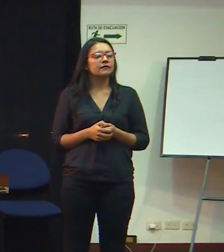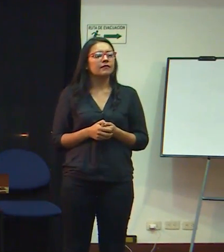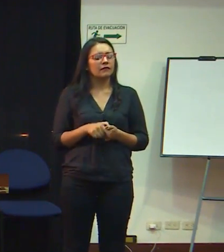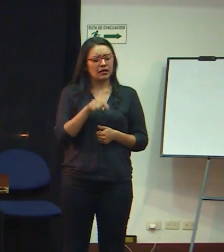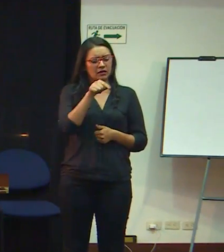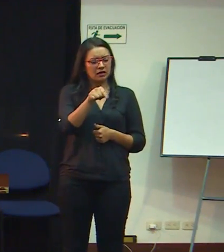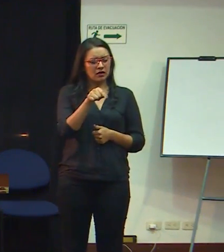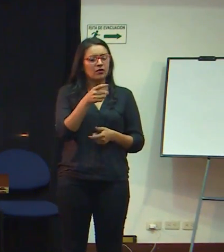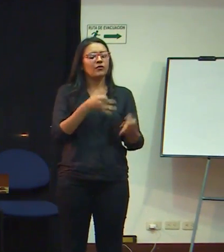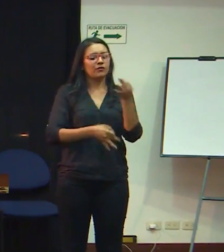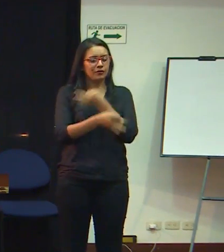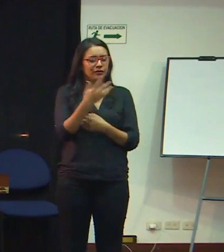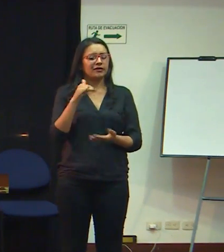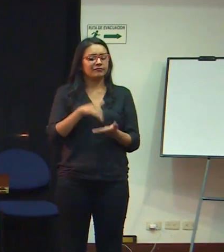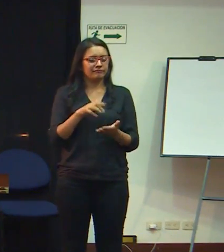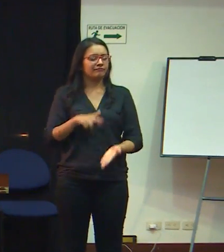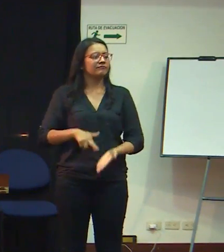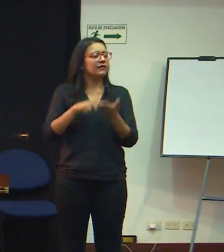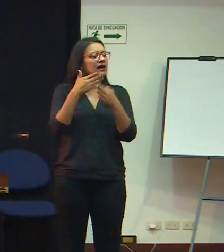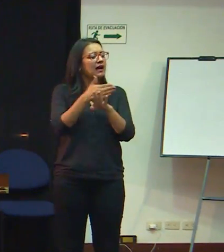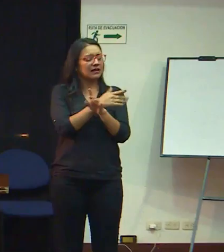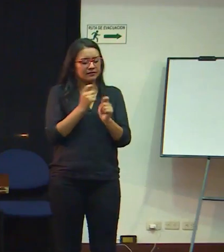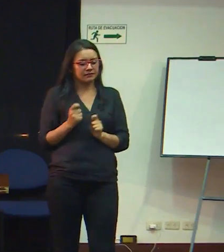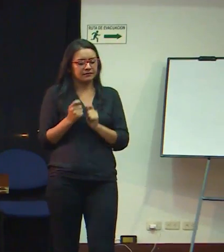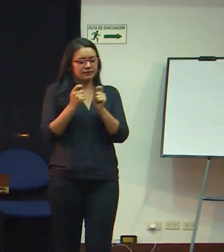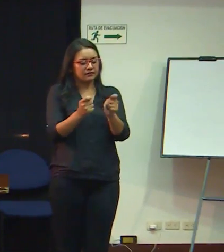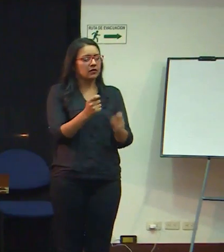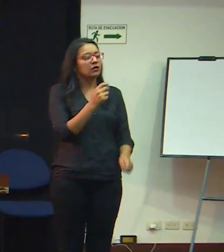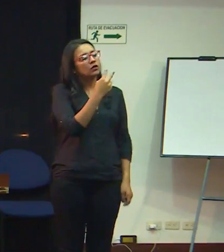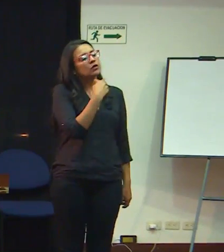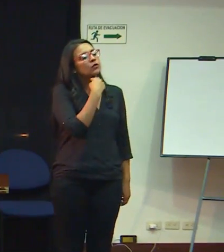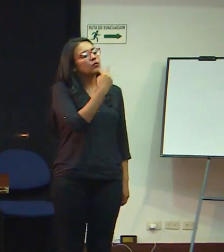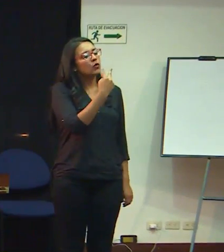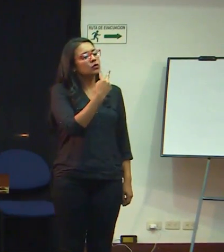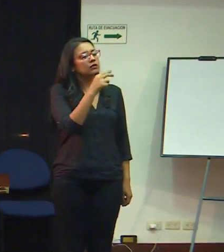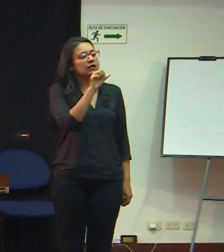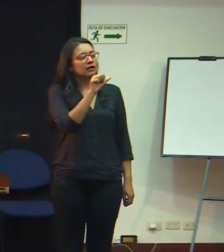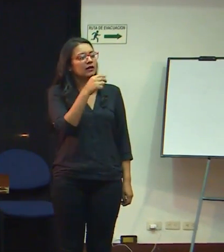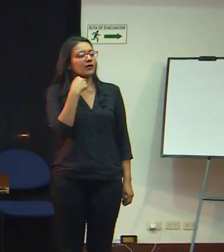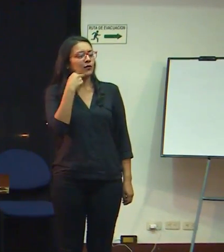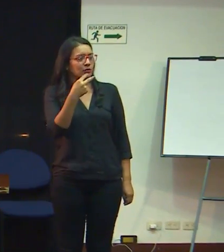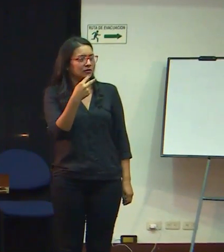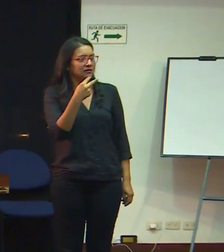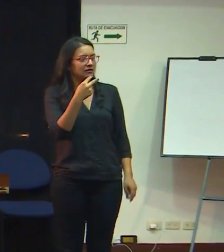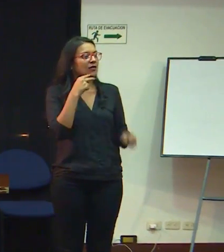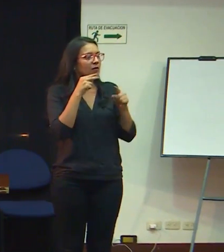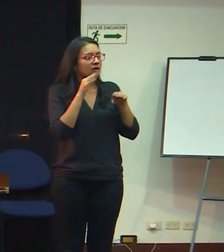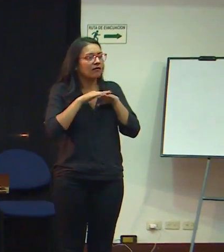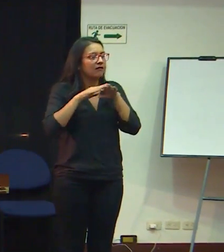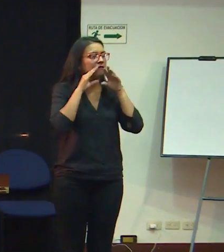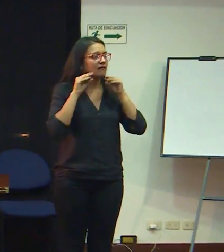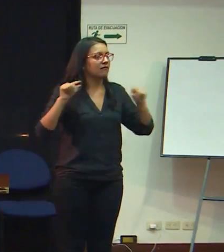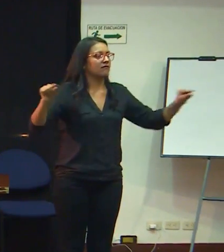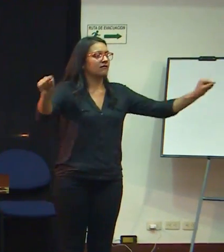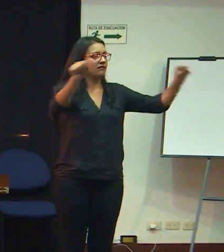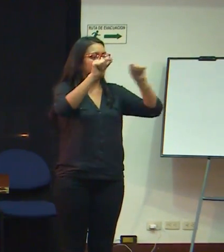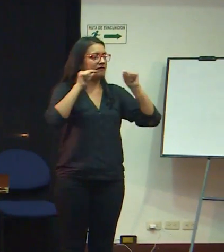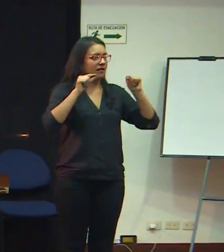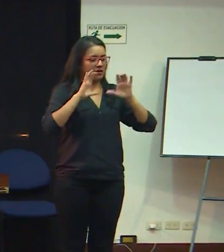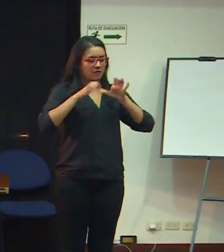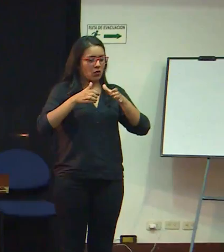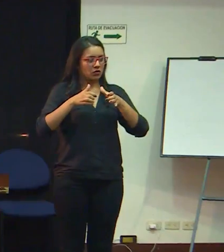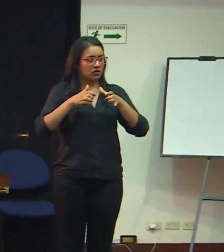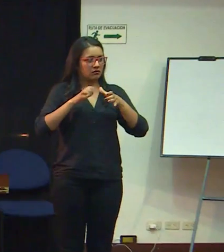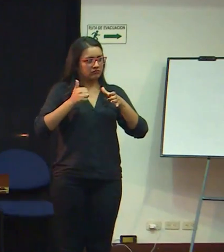Vamos a empezar nuevamente a retomar lo que nosotros llamamos el voz a voz, lo que nosotros llamamos los espacios en las